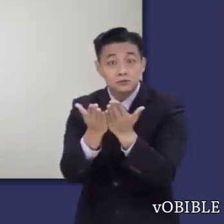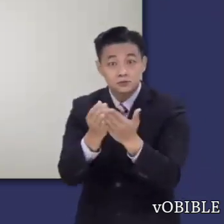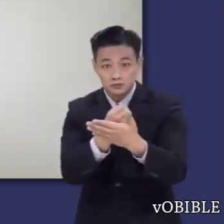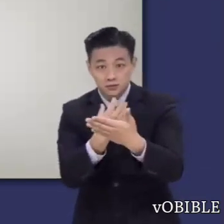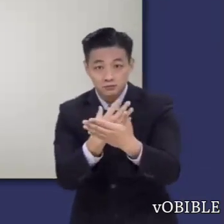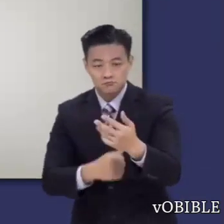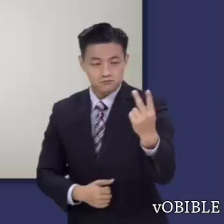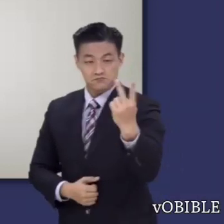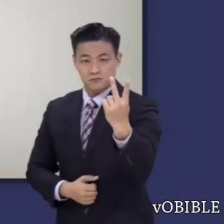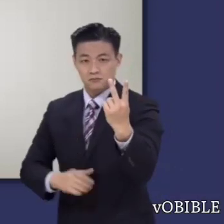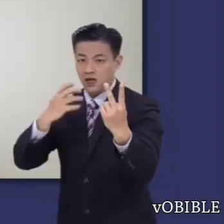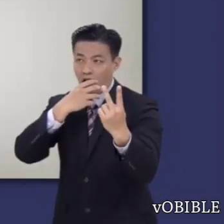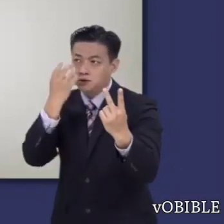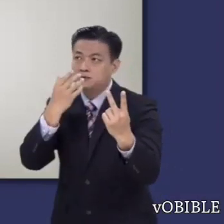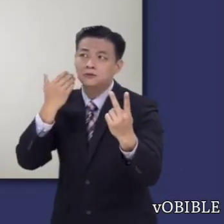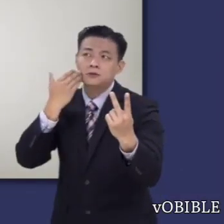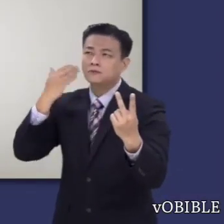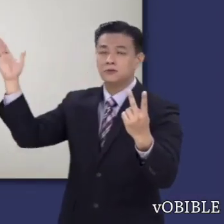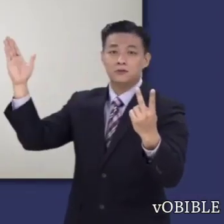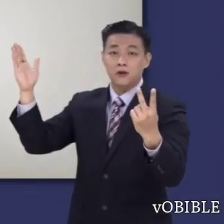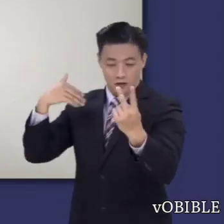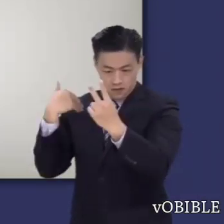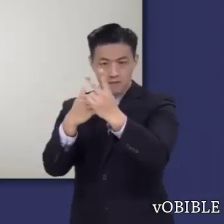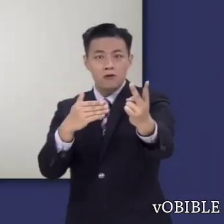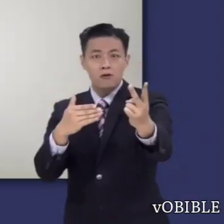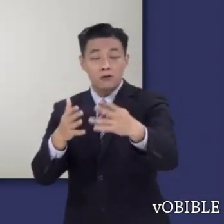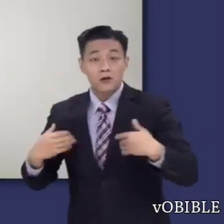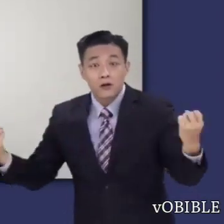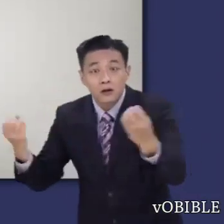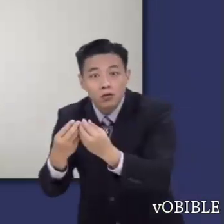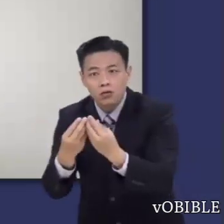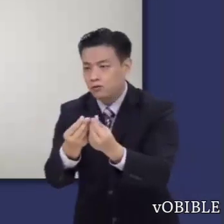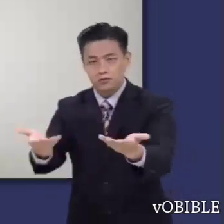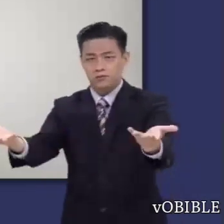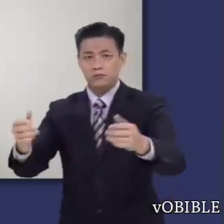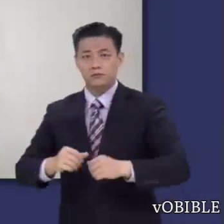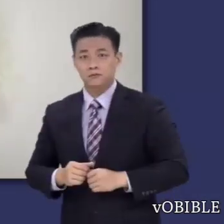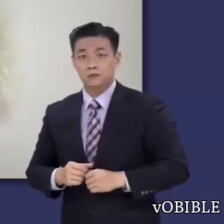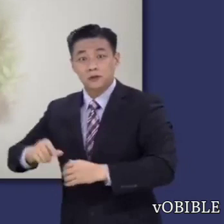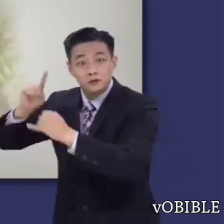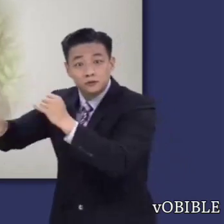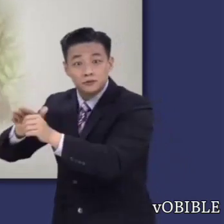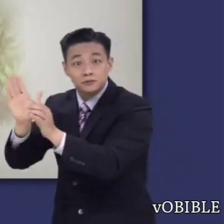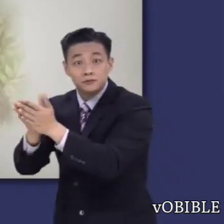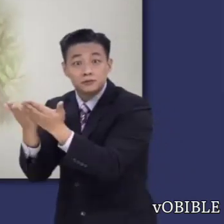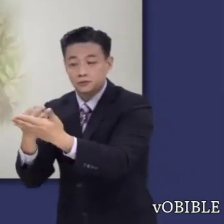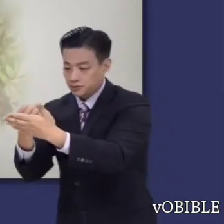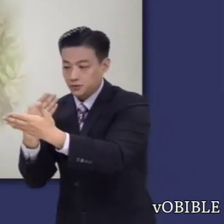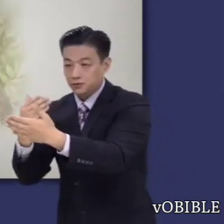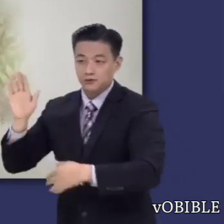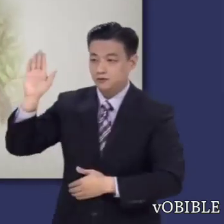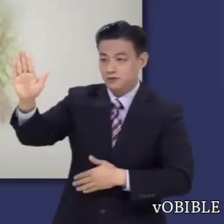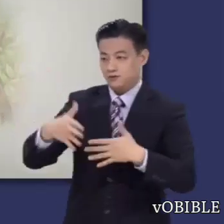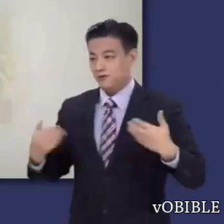启示录与圣经的第一本书创世纪有着紧密的联系。创世纪告诉我们人类为什